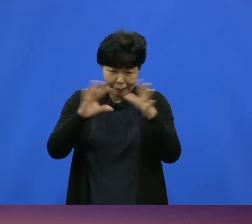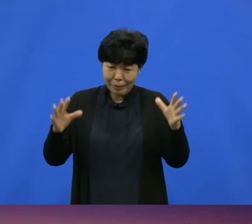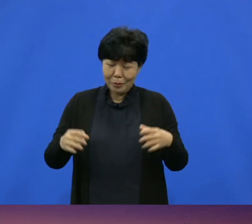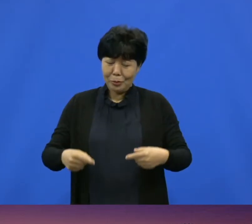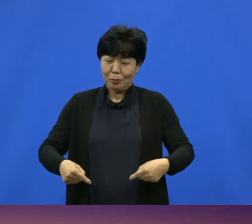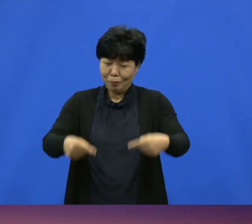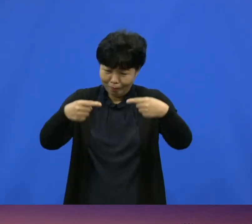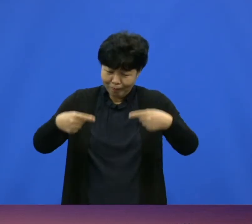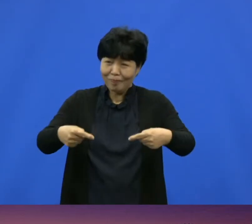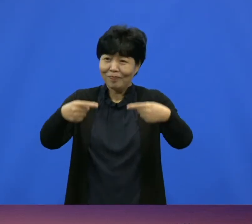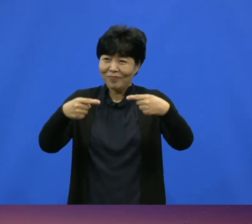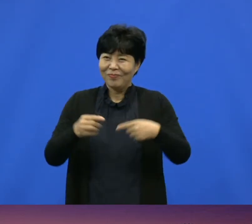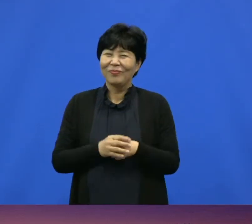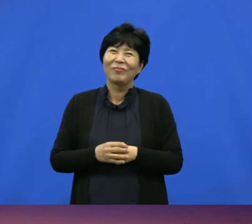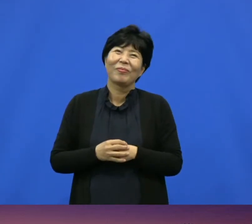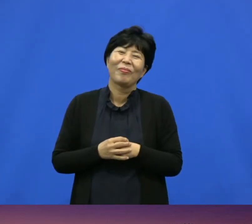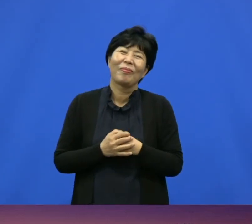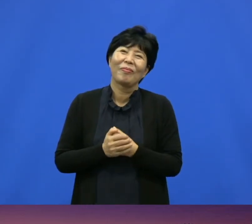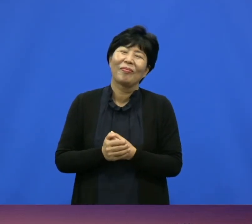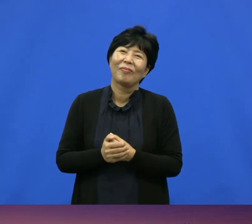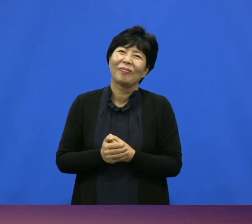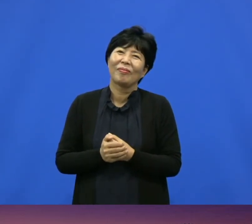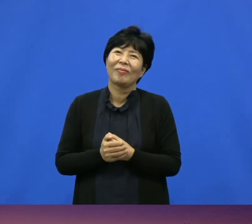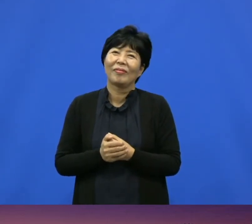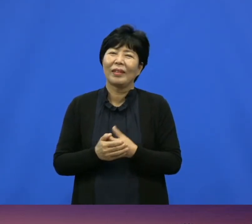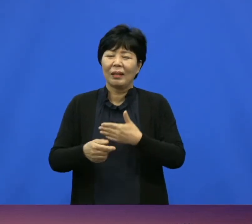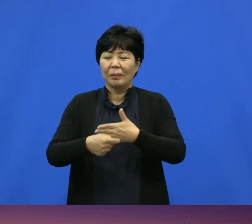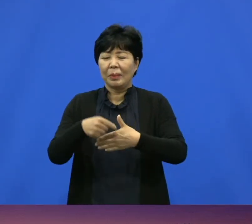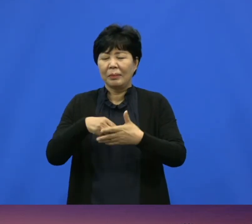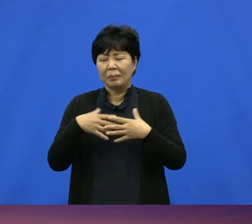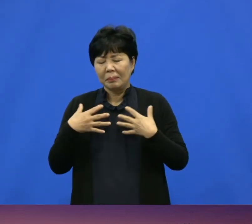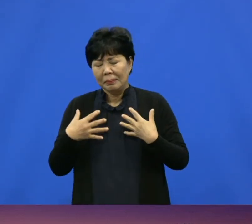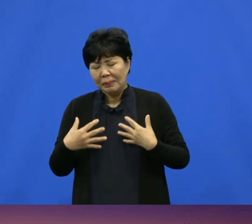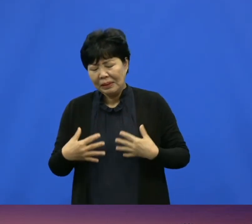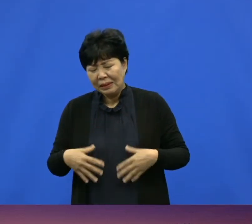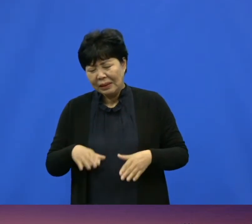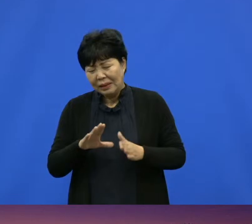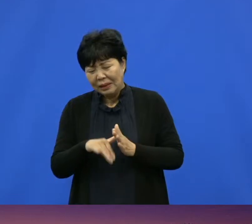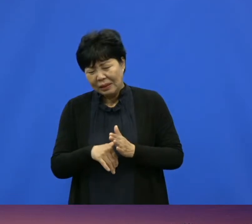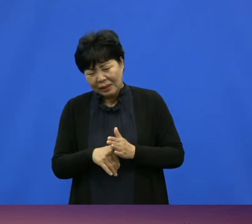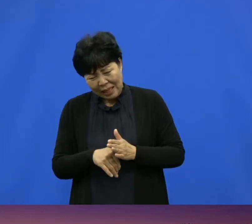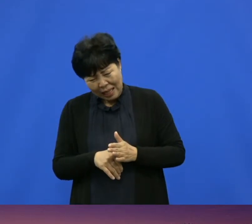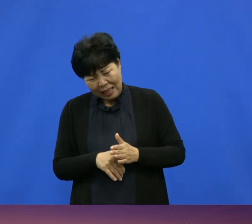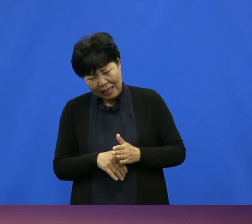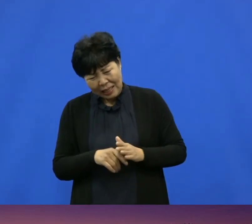비하고는 우리가 게임이 안 되죠. 근데 우리가 마음이 약해질 때는 이게 좀